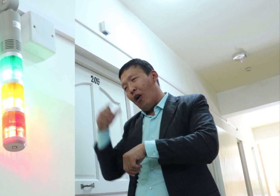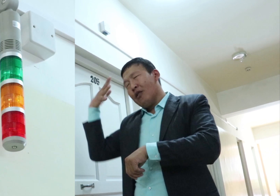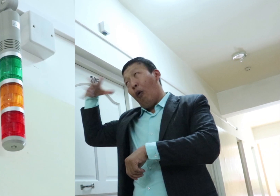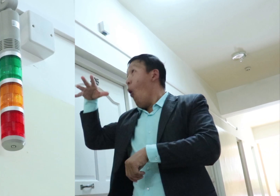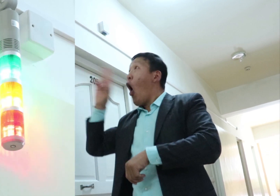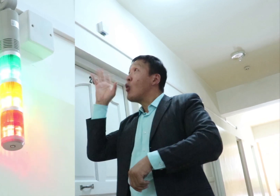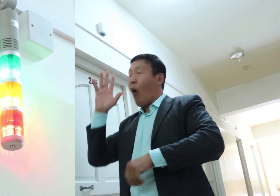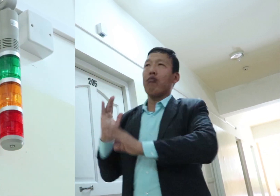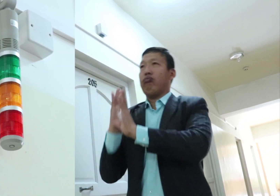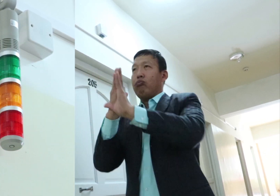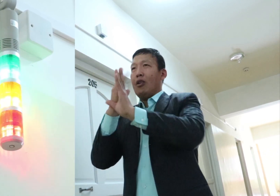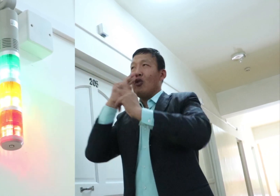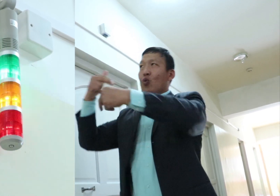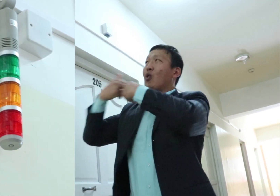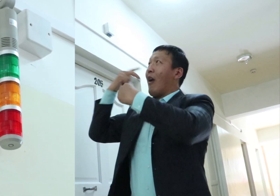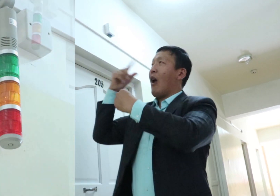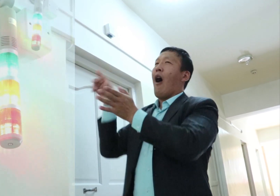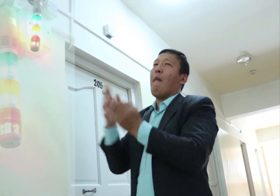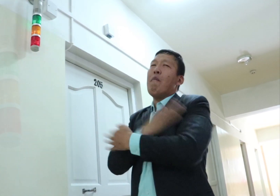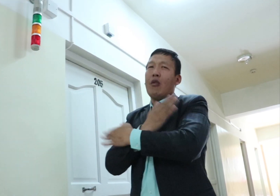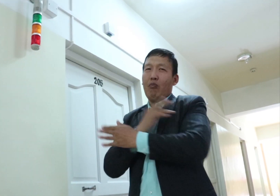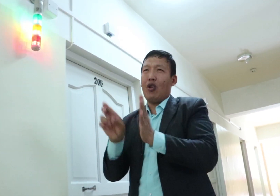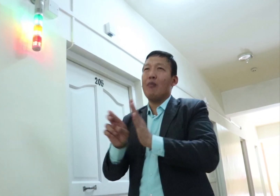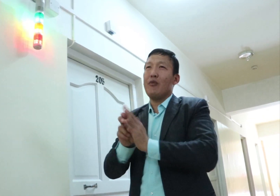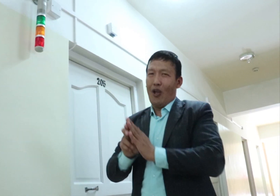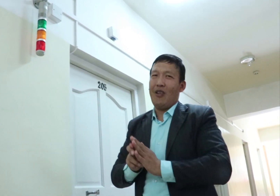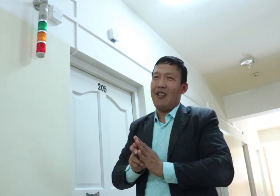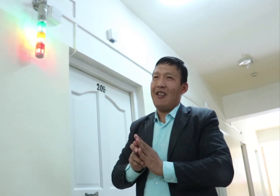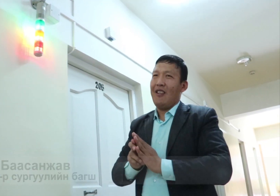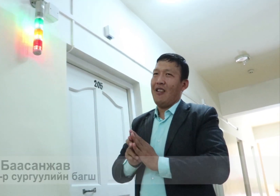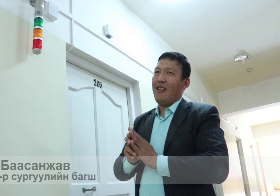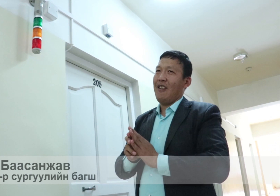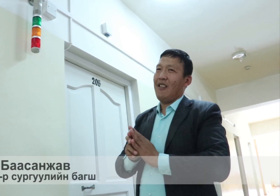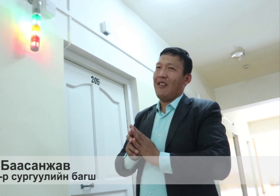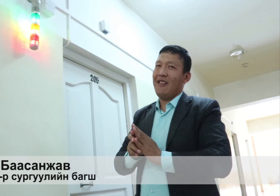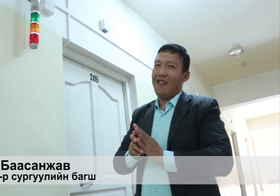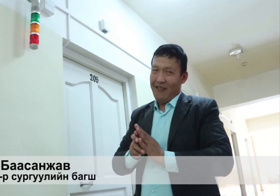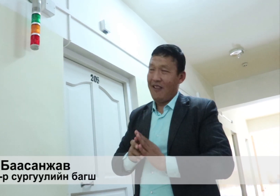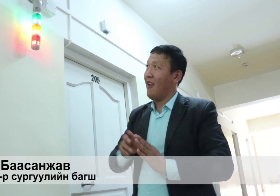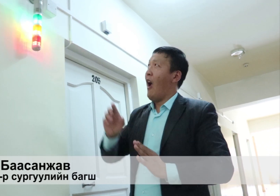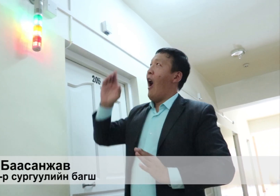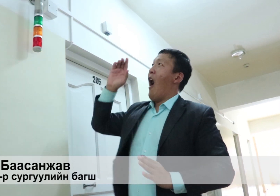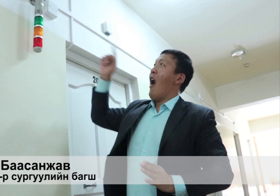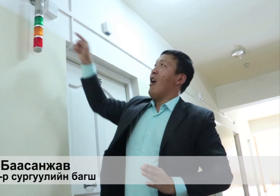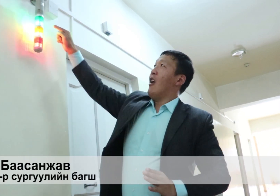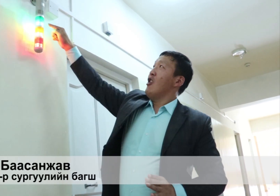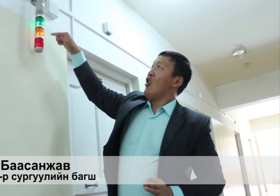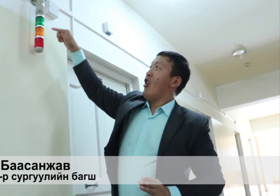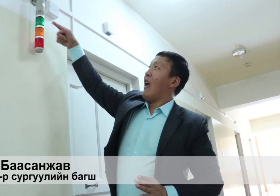за ингээл хичээл намаа игээл яаж хэд мдэггүй га ууд нь хоолндоо явъя гэсэн одоо байдлаар энийг ашиглая гэж хүүхдүүд мань ярьсан. За ингээд